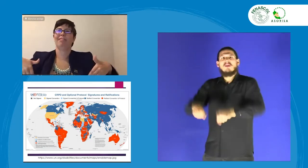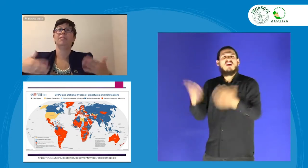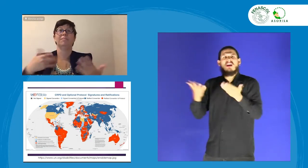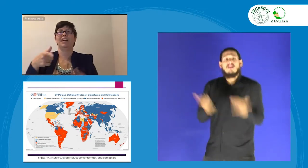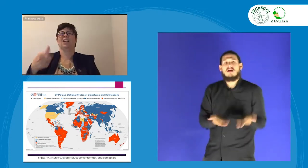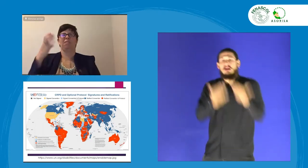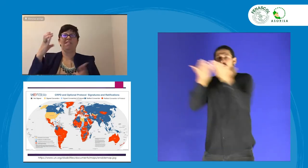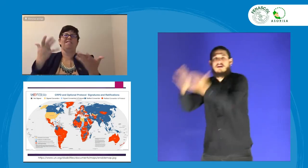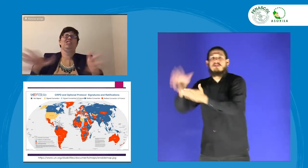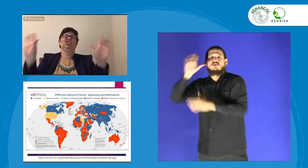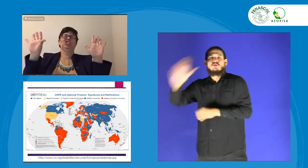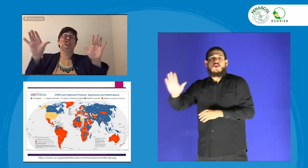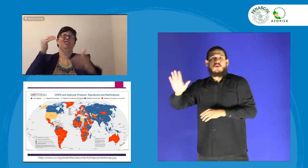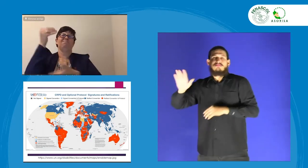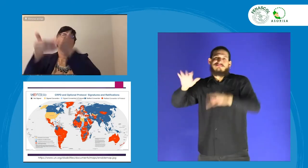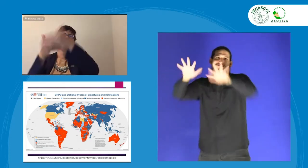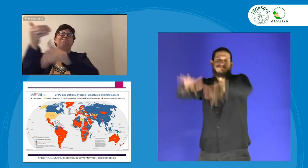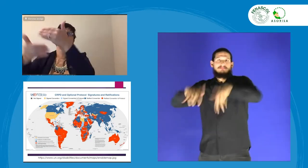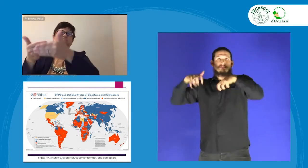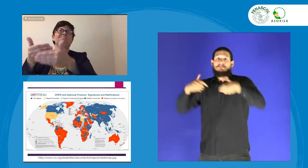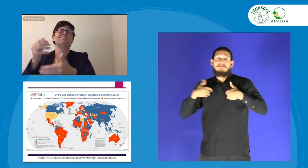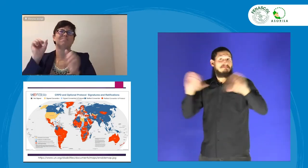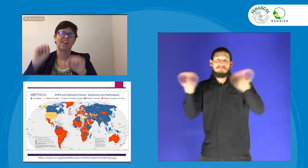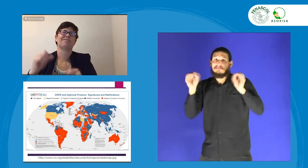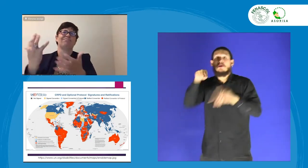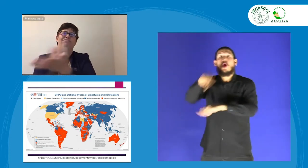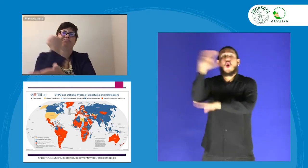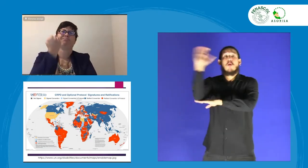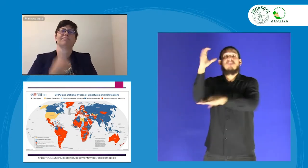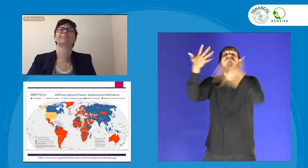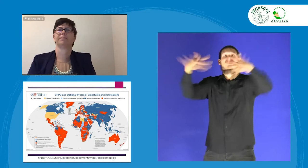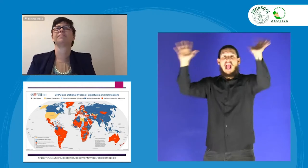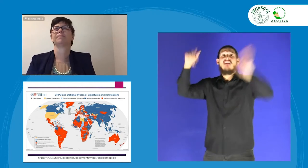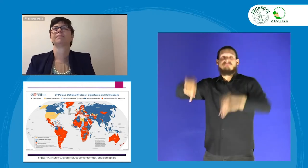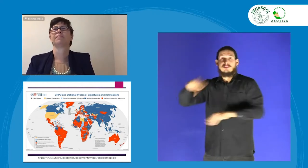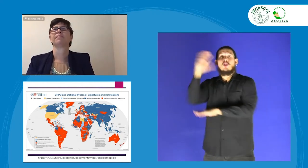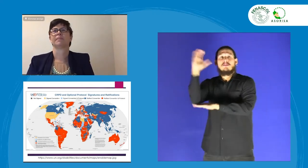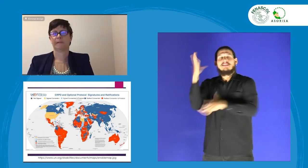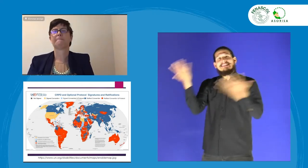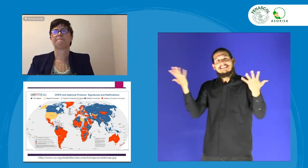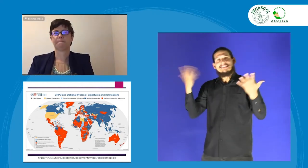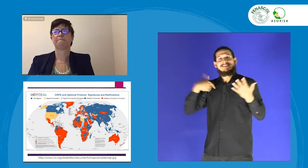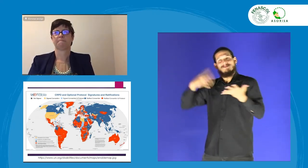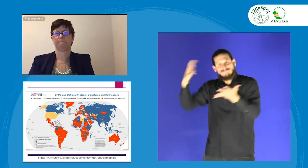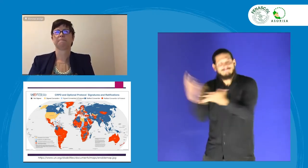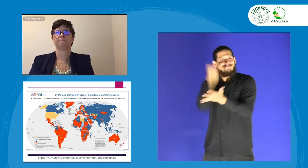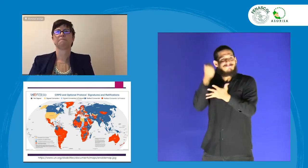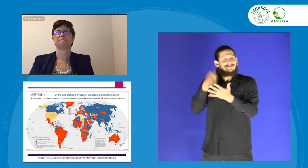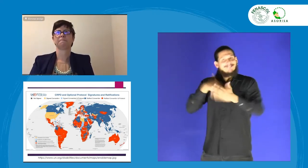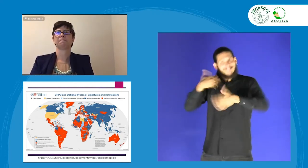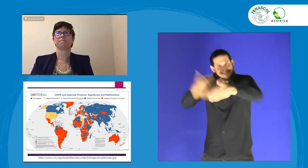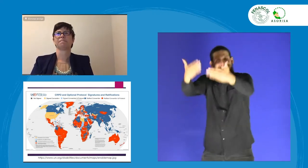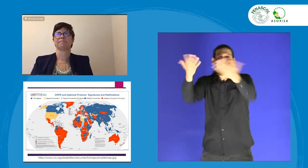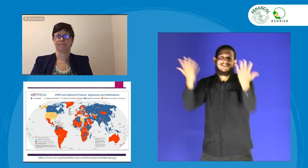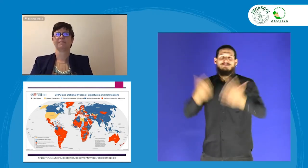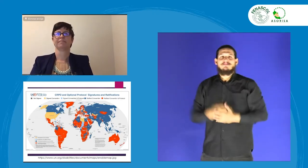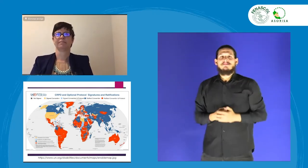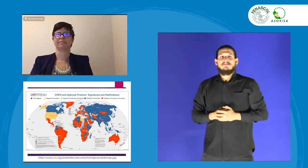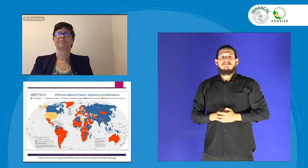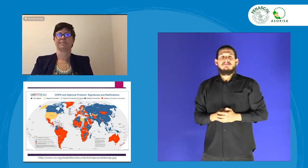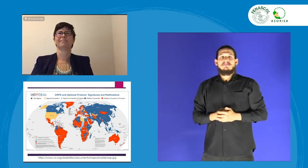Porque acá, por ejemplo, se dice que ya se tiene una ley para las personas con discapacidad y por lo tanto no es necesario tener